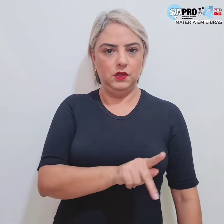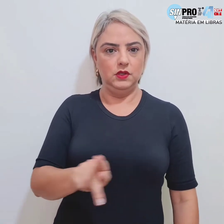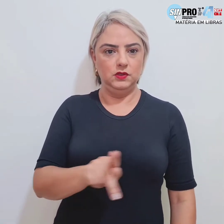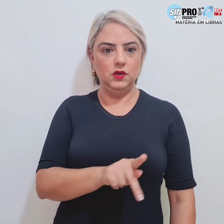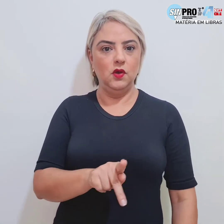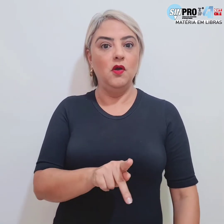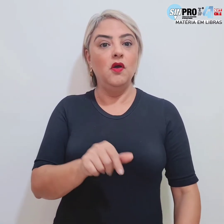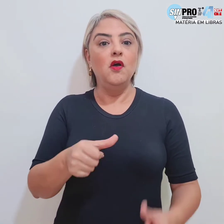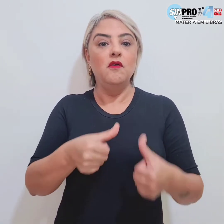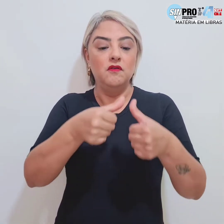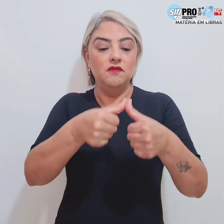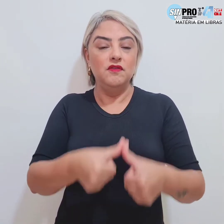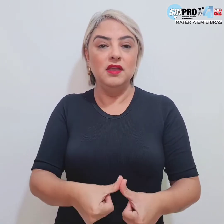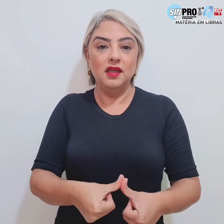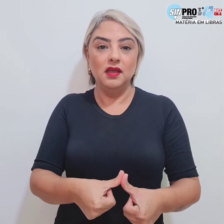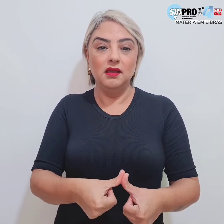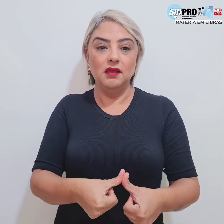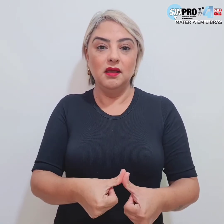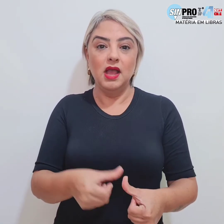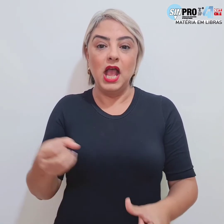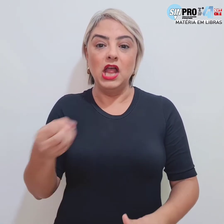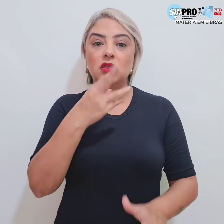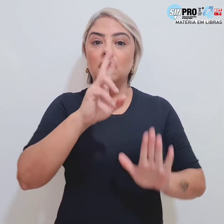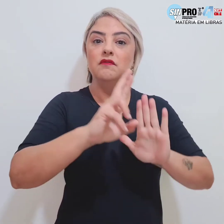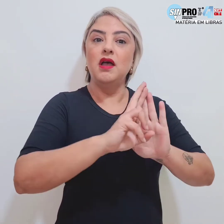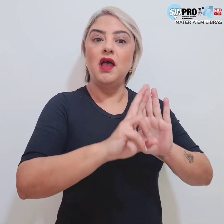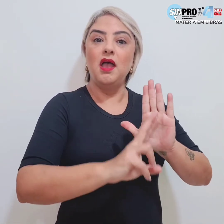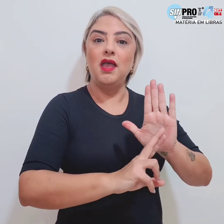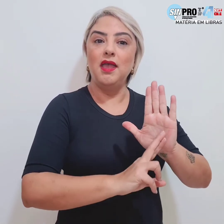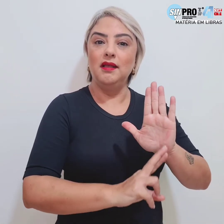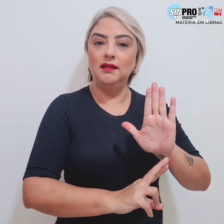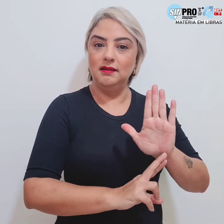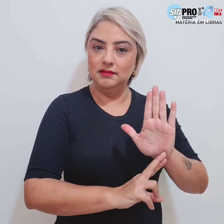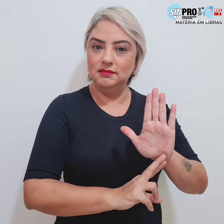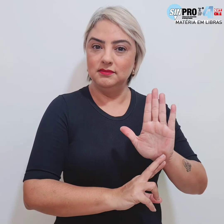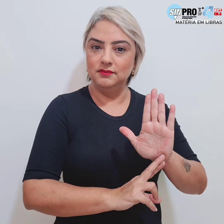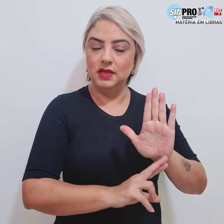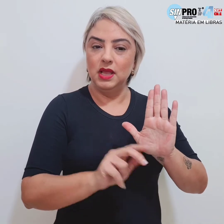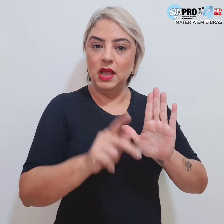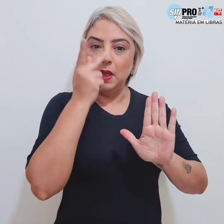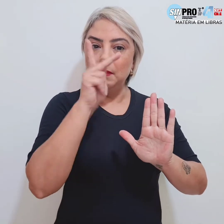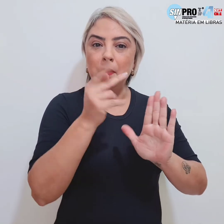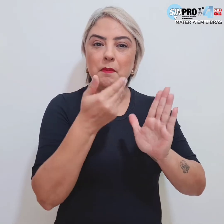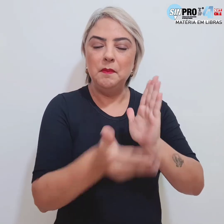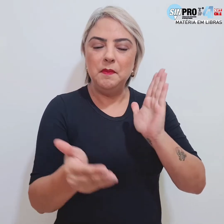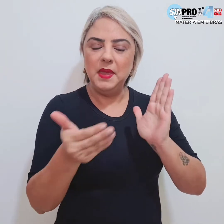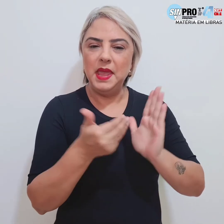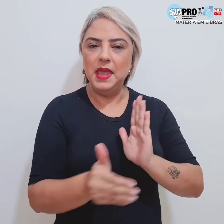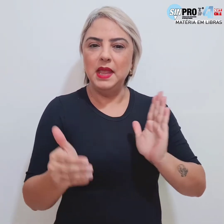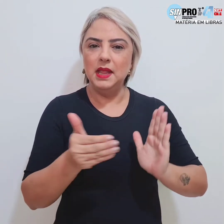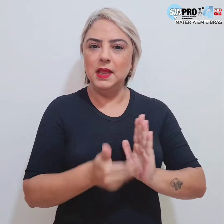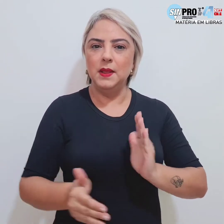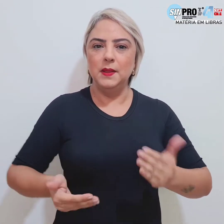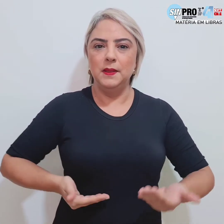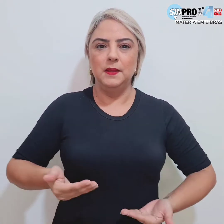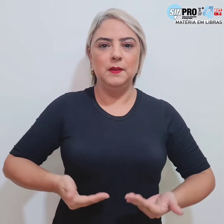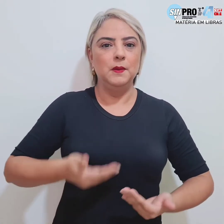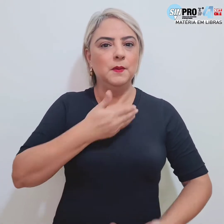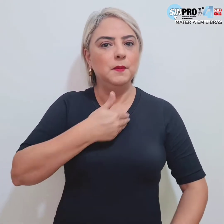ficarão submetidos a novas e amplas regras para a perda do cargo público e terão